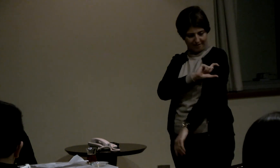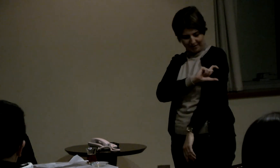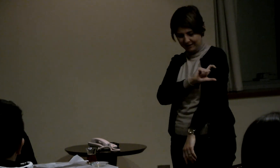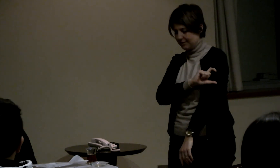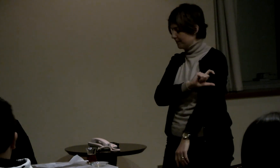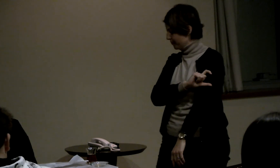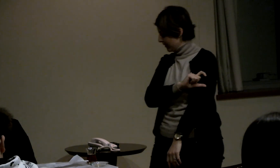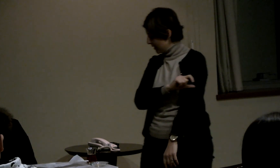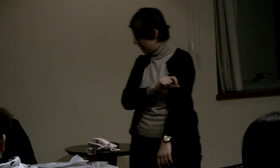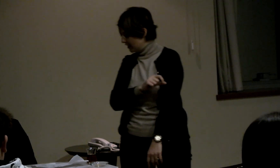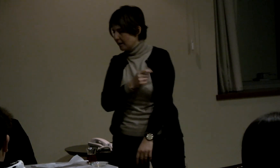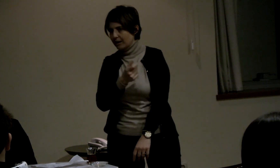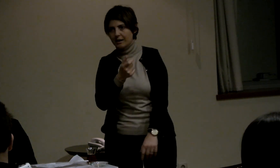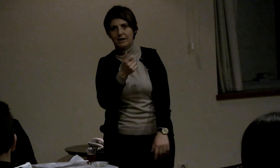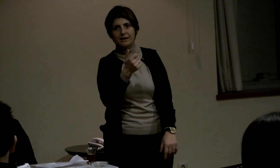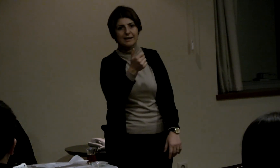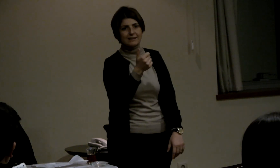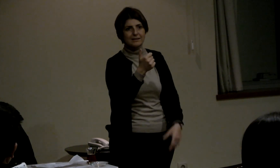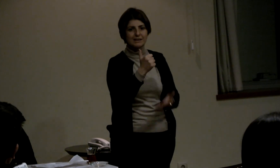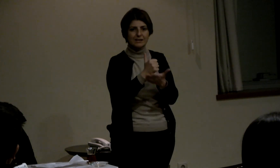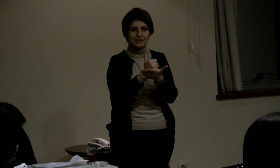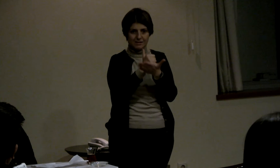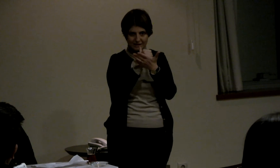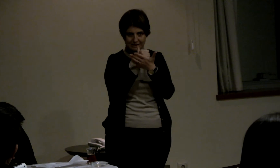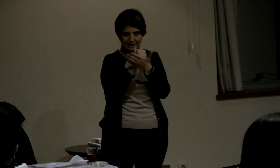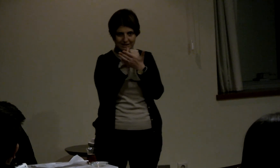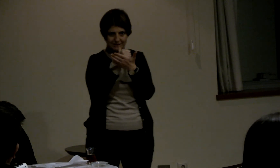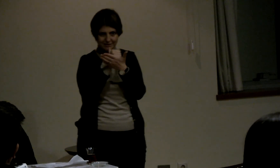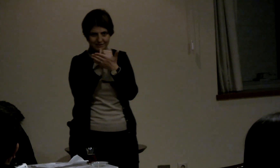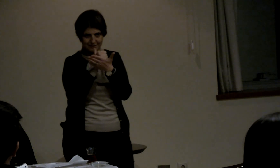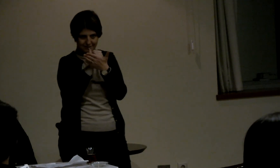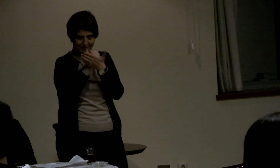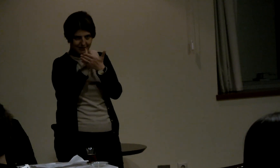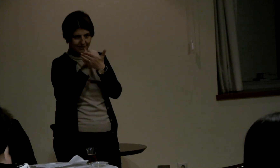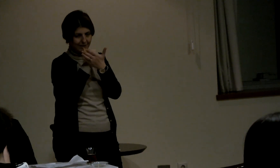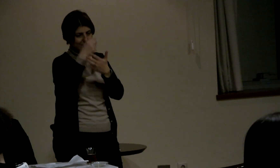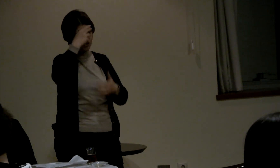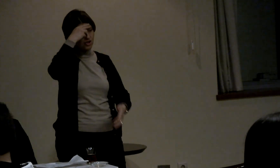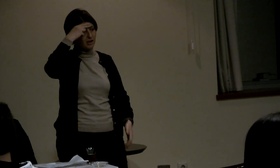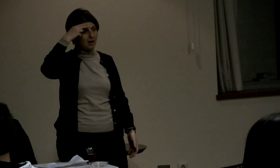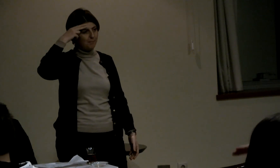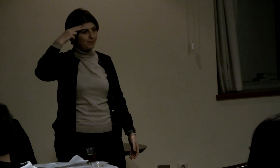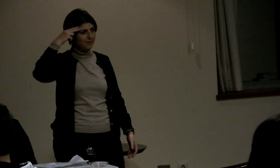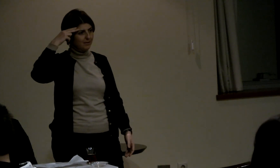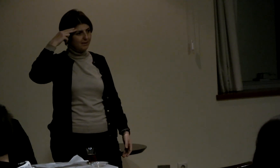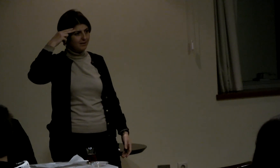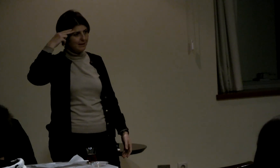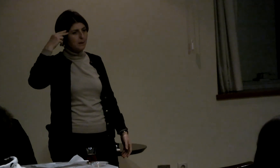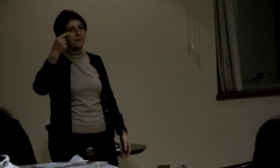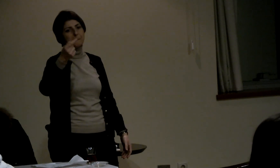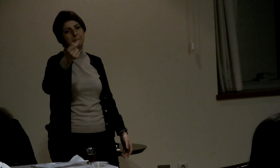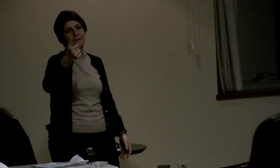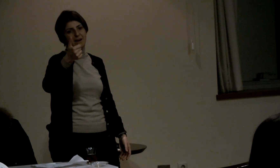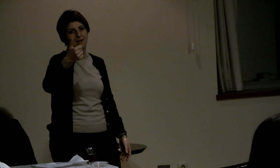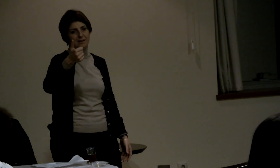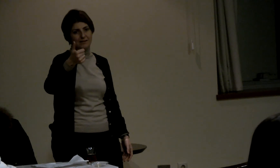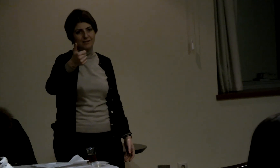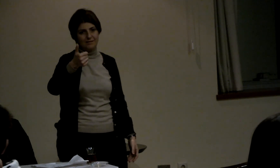evet. Ne dedik? Rakı, evet, şarap. Bira.